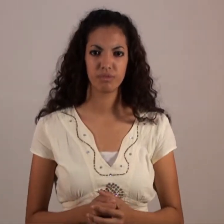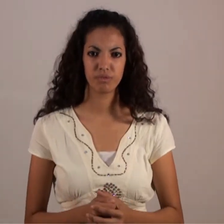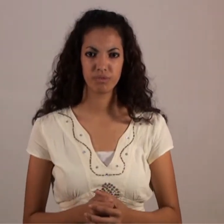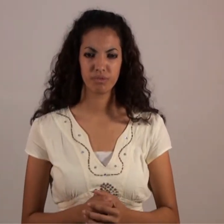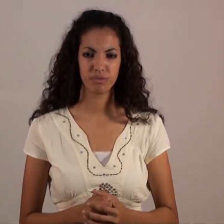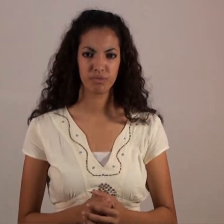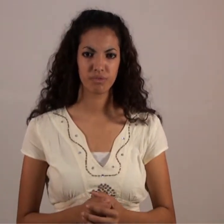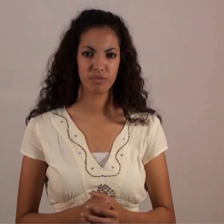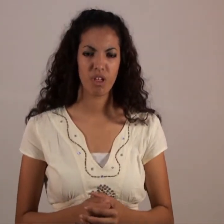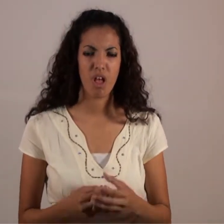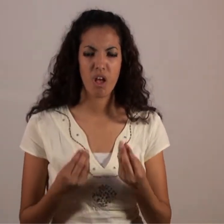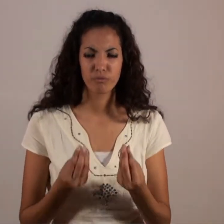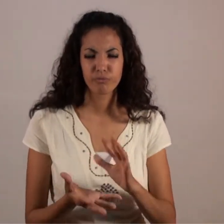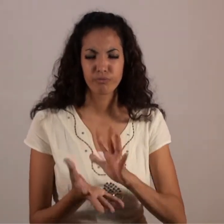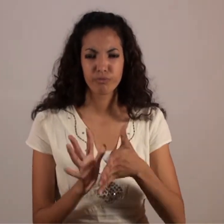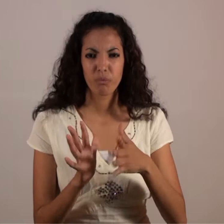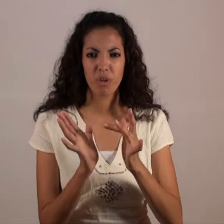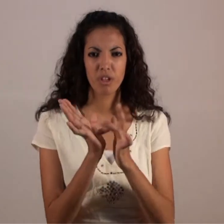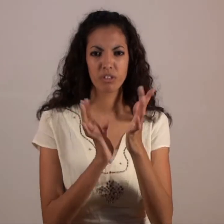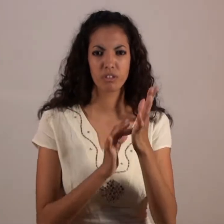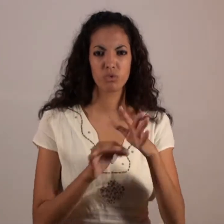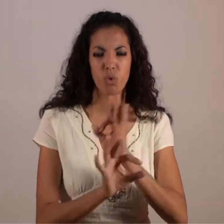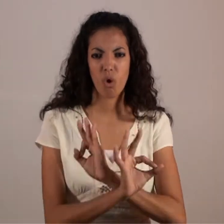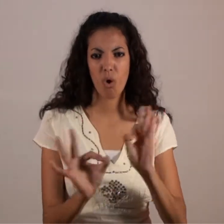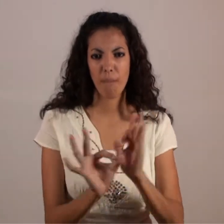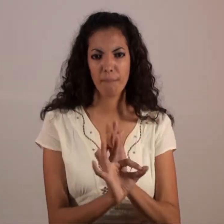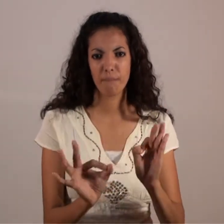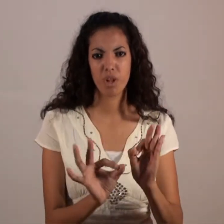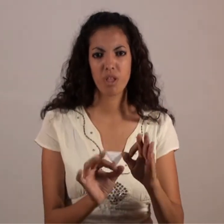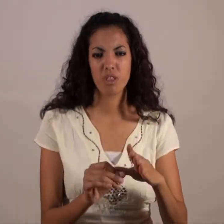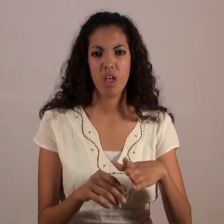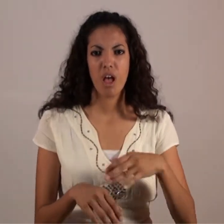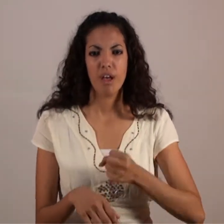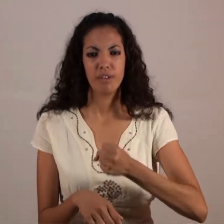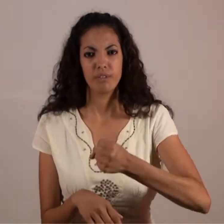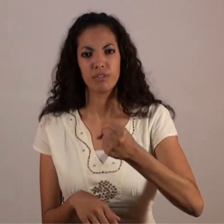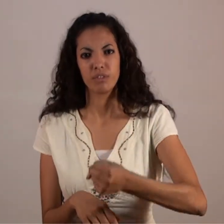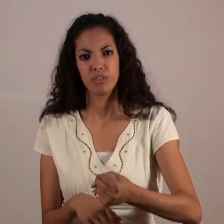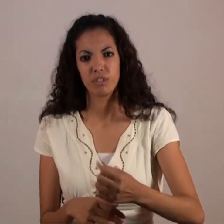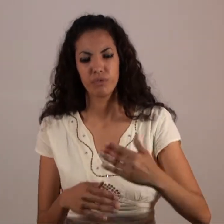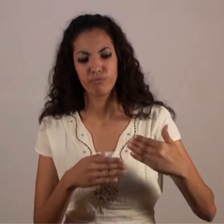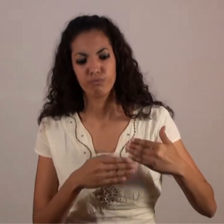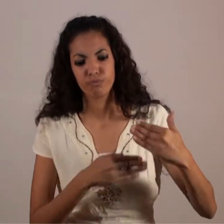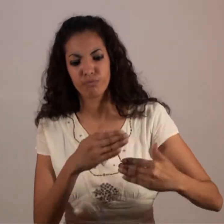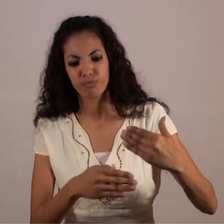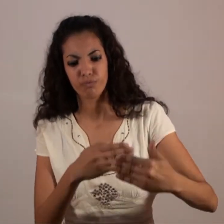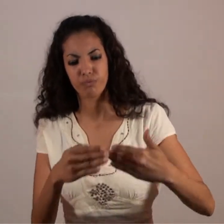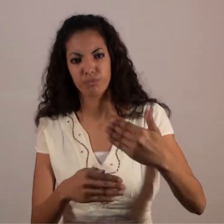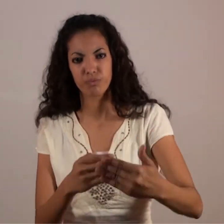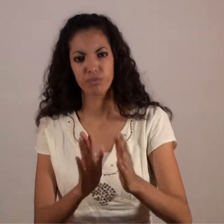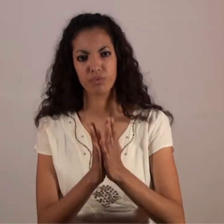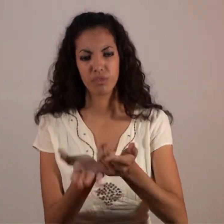¿De qué maneras cumple Cristo el divinamente prometido sacerdocio según el orden de Melquisedec?